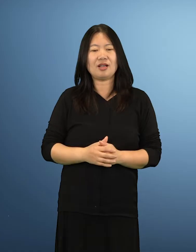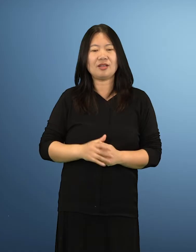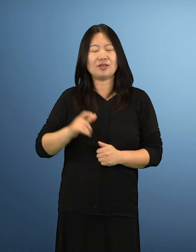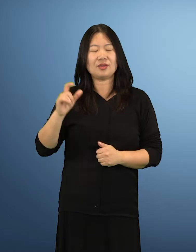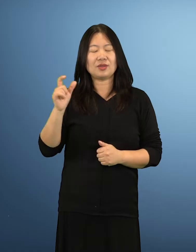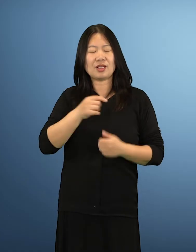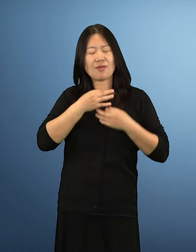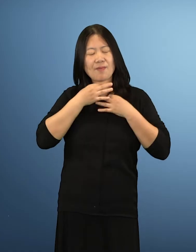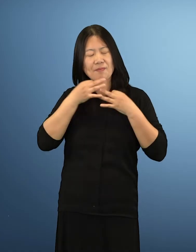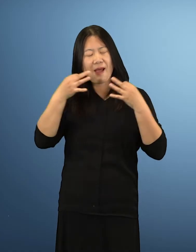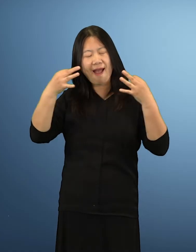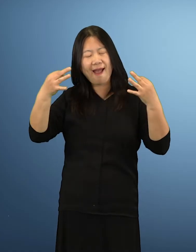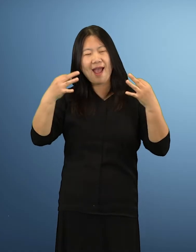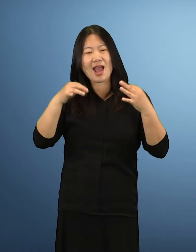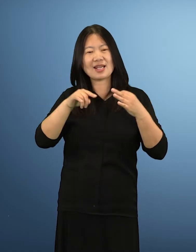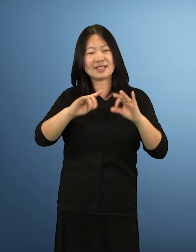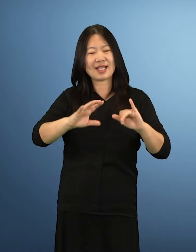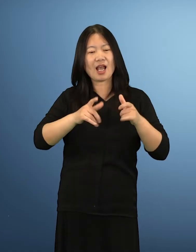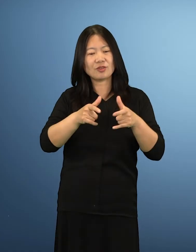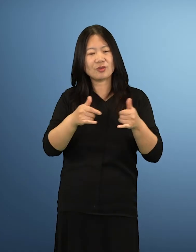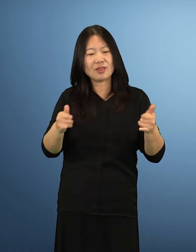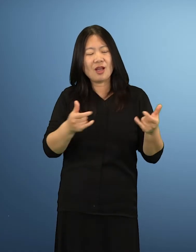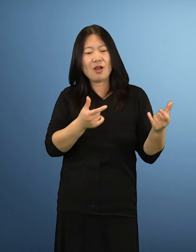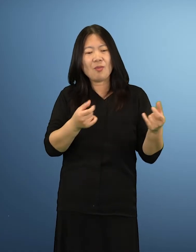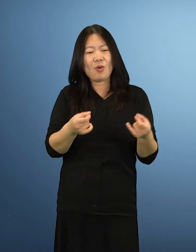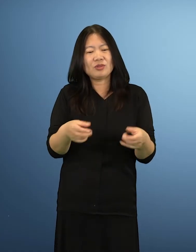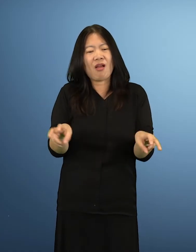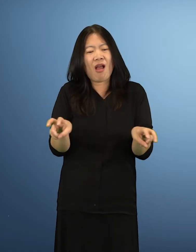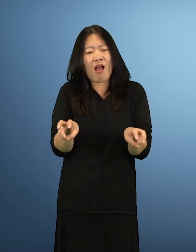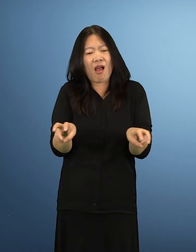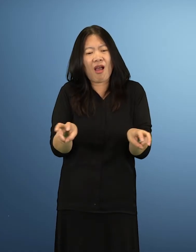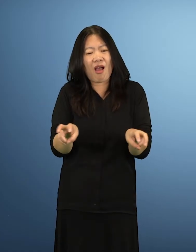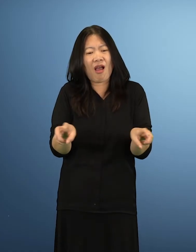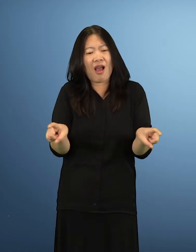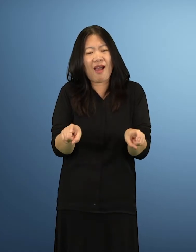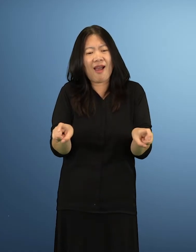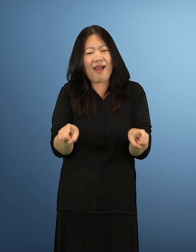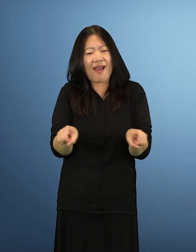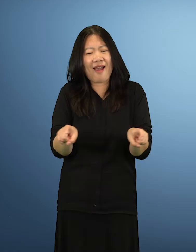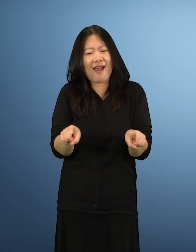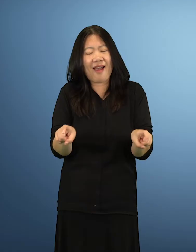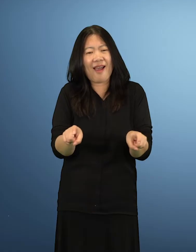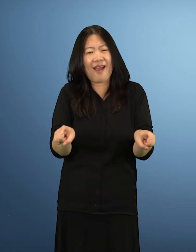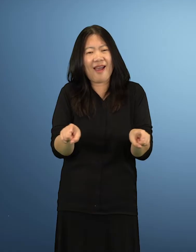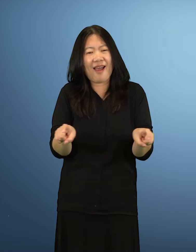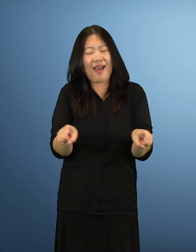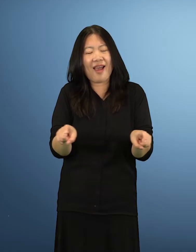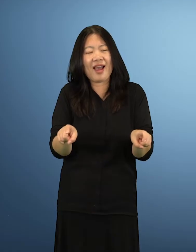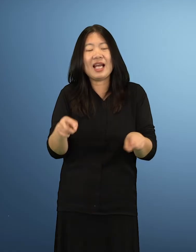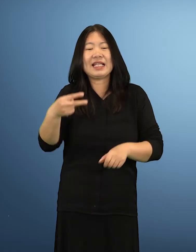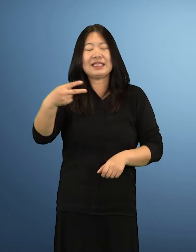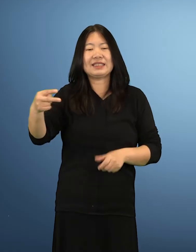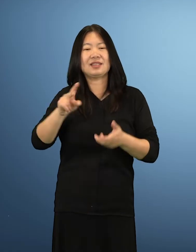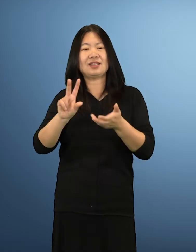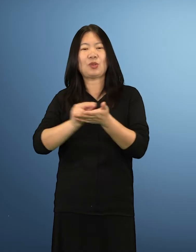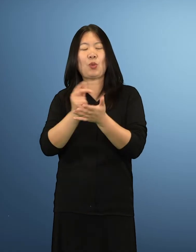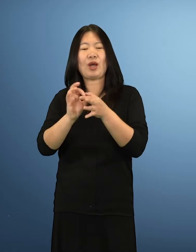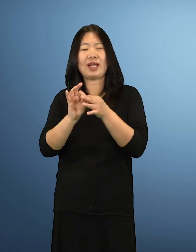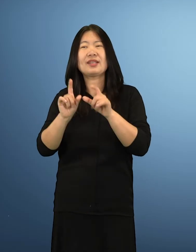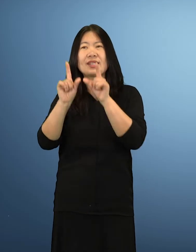질러 이 땅 주민들로 다 떨게 할지니 이는 여호와의 날이 이르게 됨이니라.